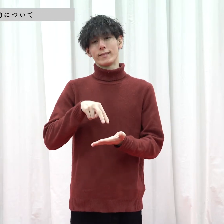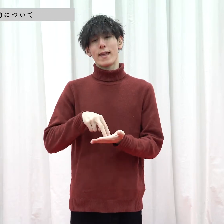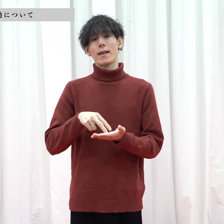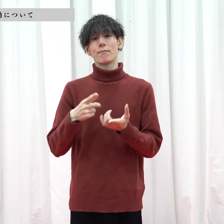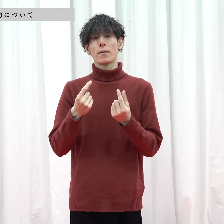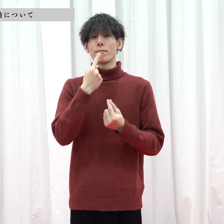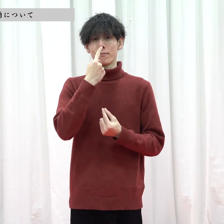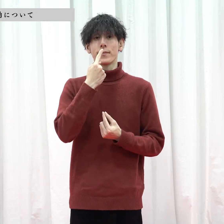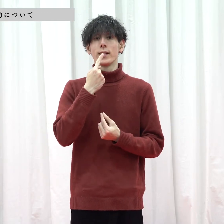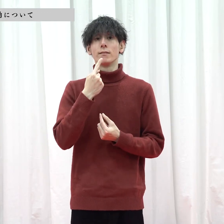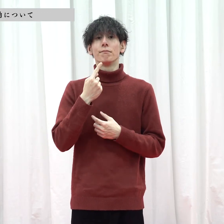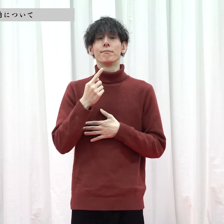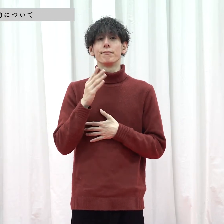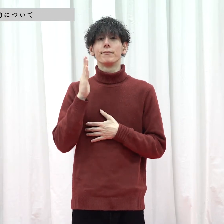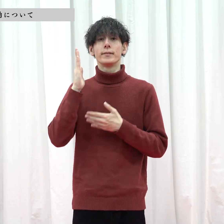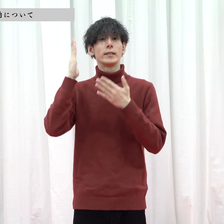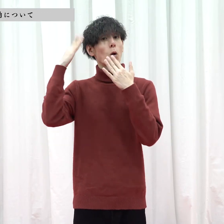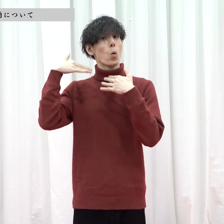これからの活動としては、